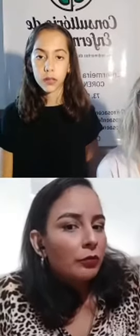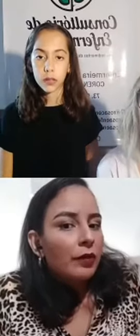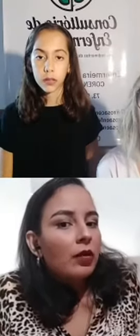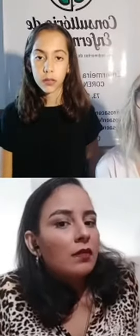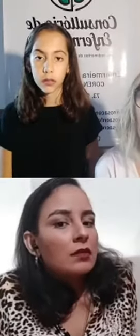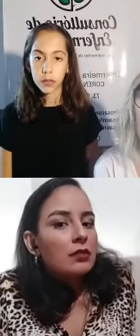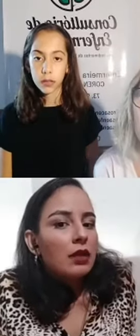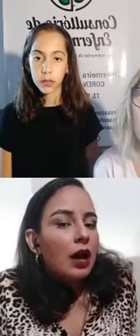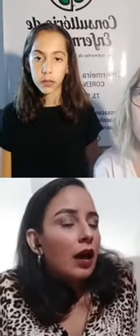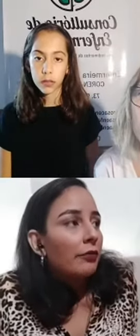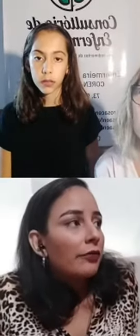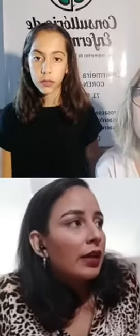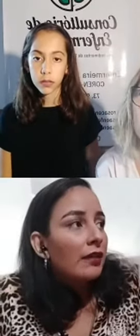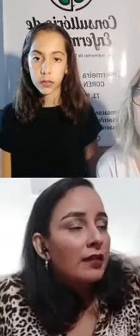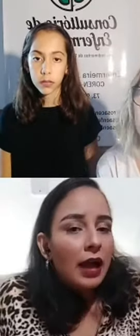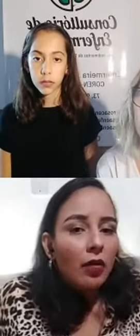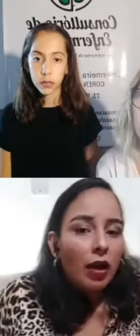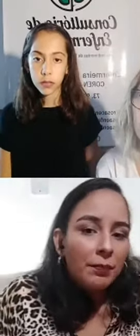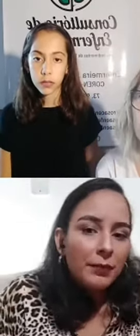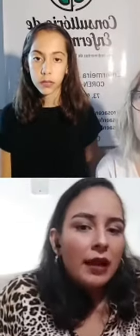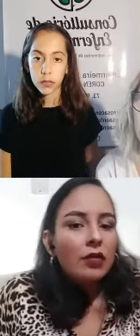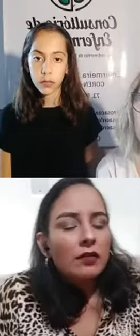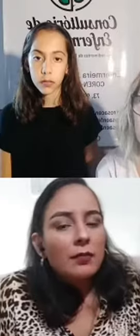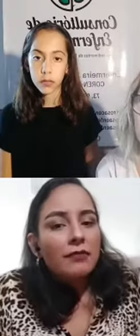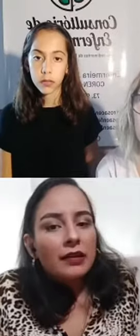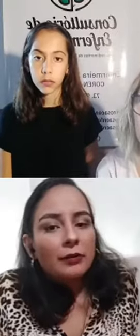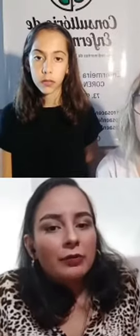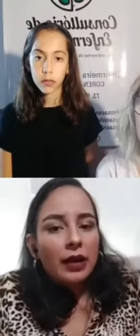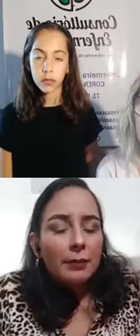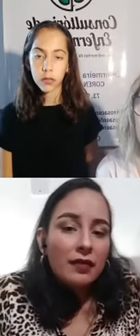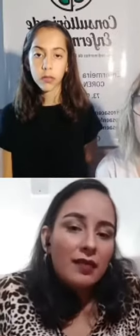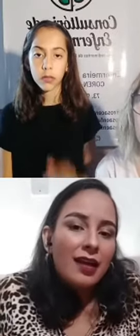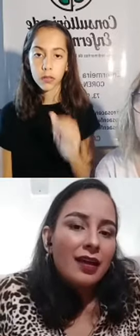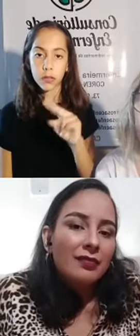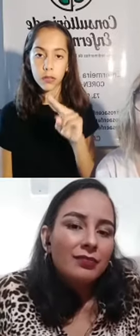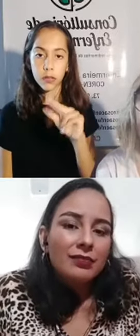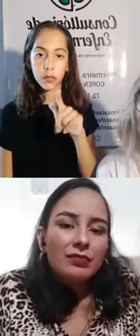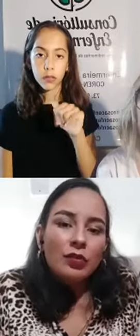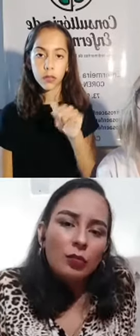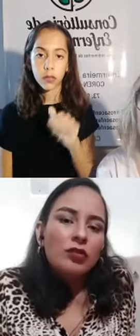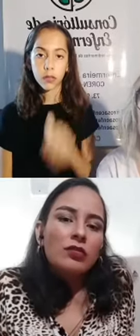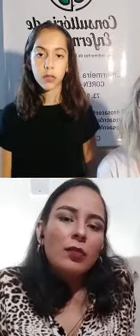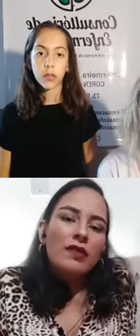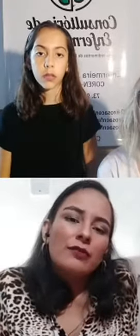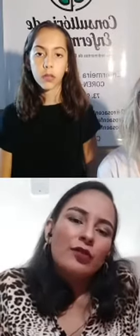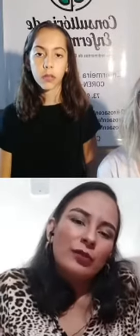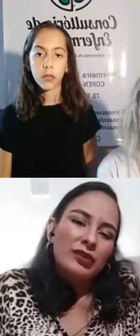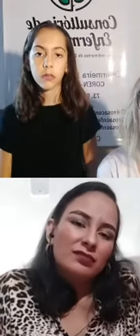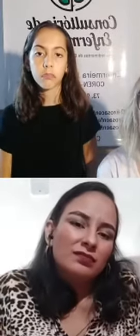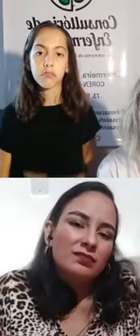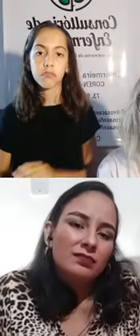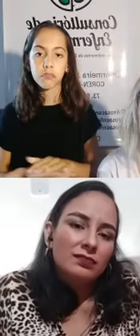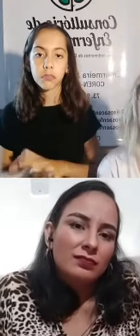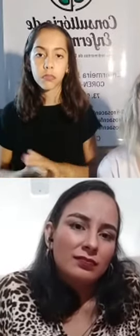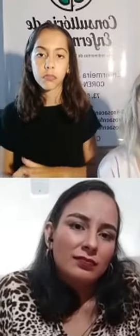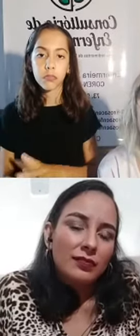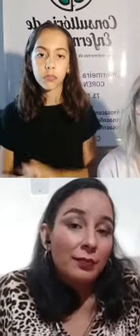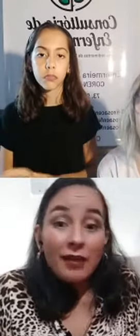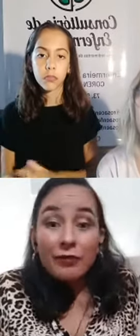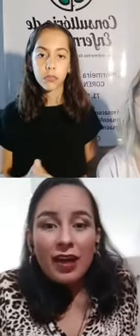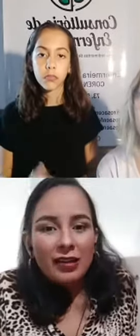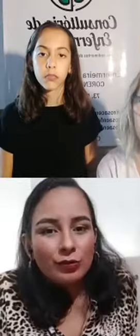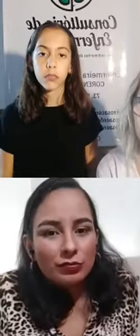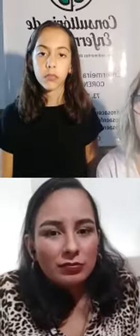Quando falou assim, ficar sem aula, a primeira coisa que me veio na cabeça os meninos iam passar fome.